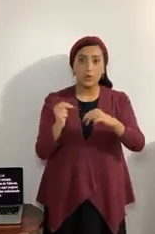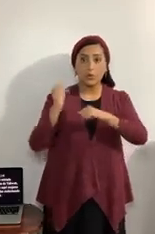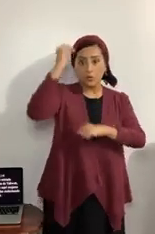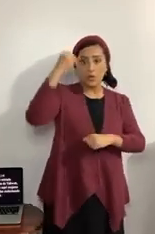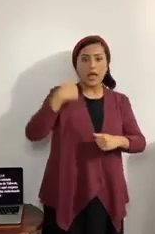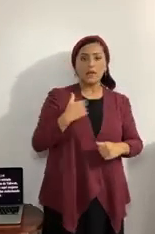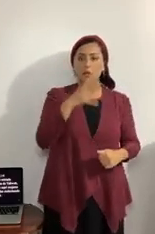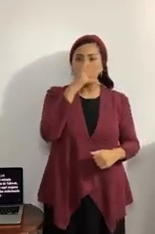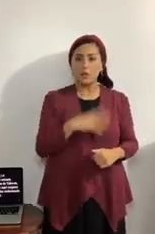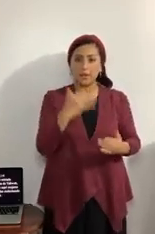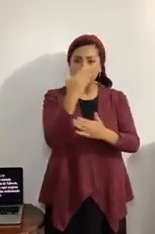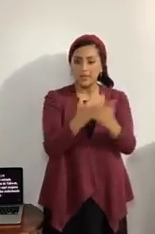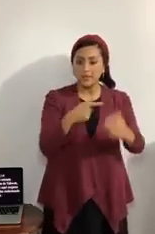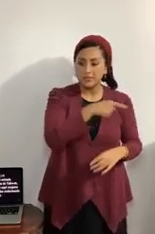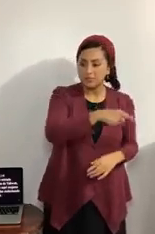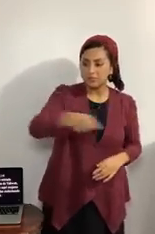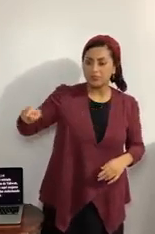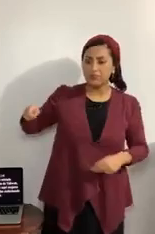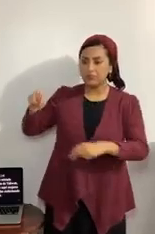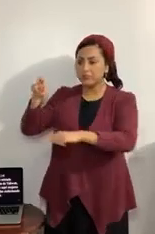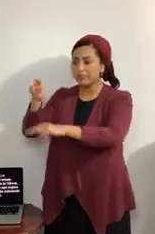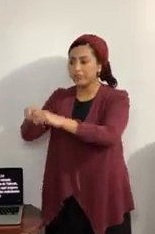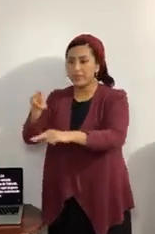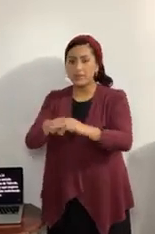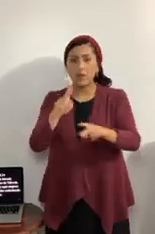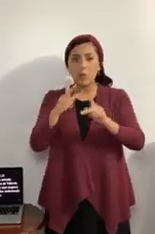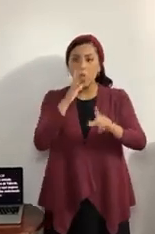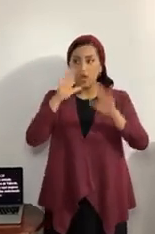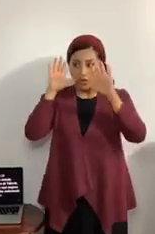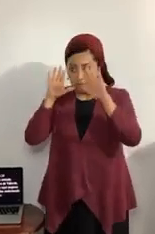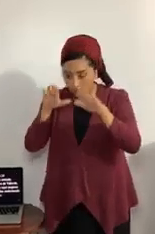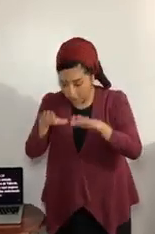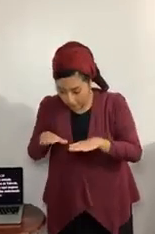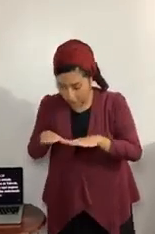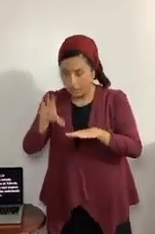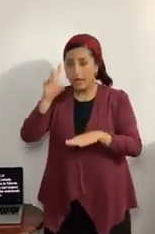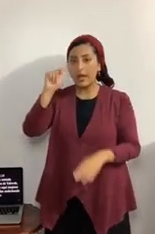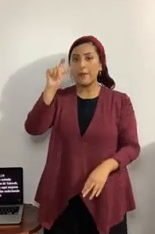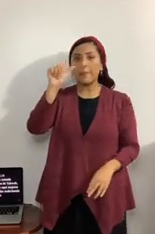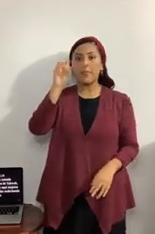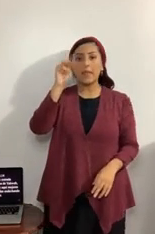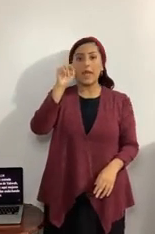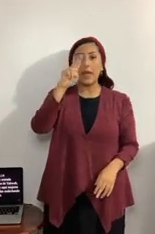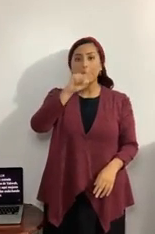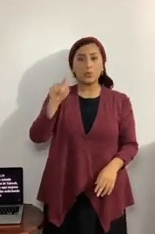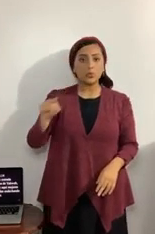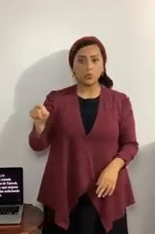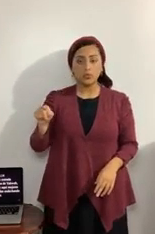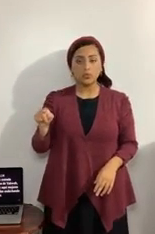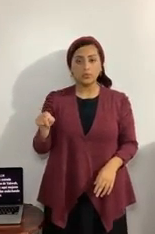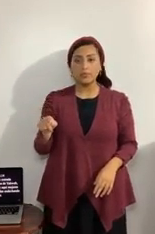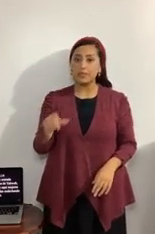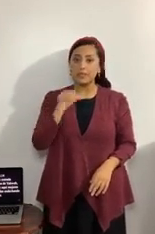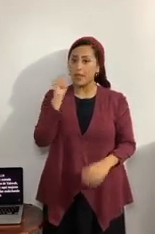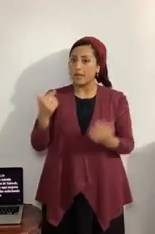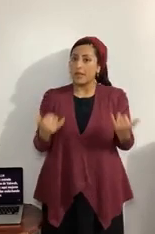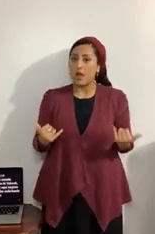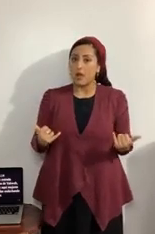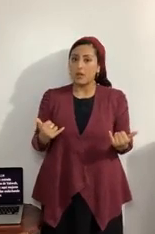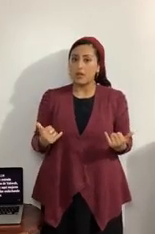estaban allí sentadas endechando a Tamuz, o sea, estaban adorando a ese Dios. Esto no viene de ahorita, viene desde antes